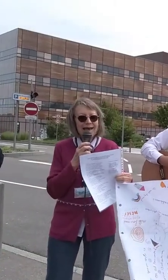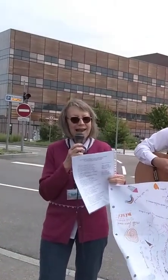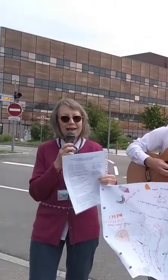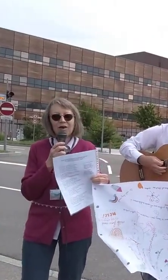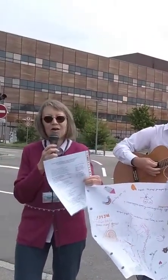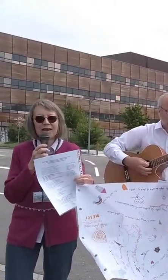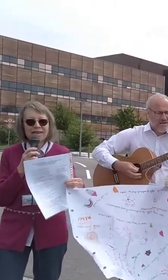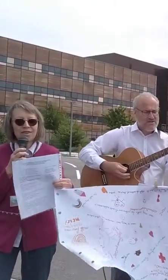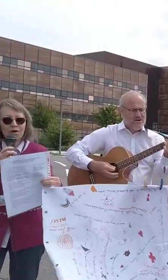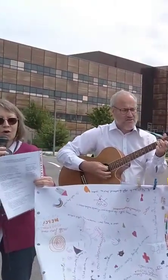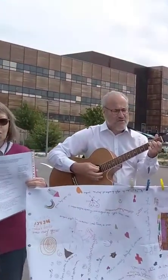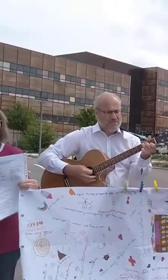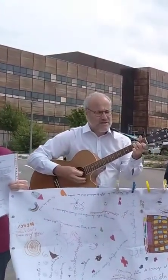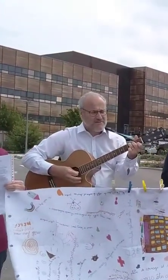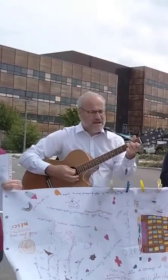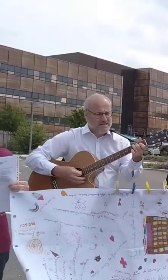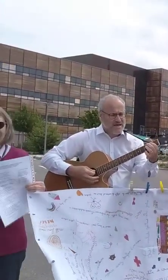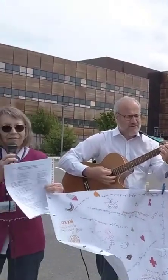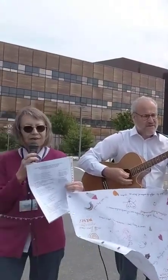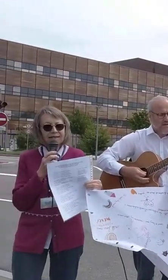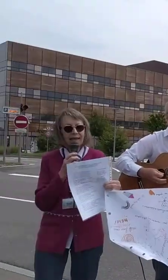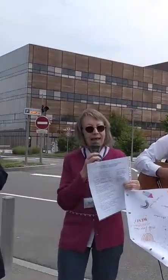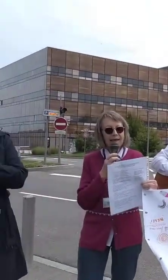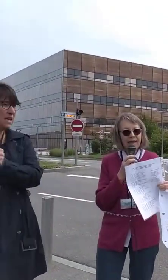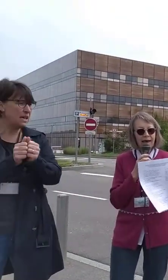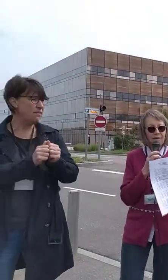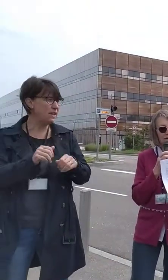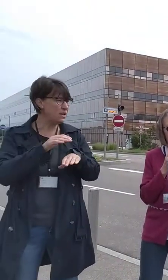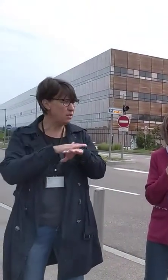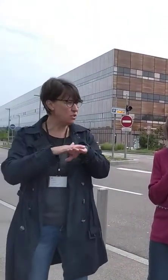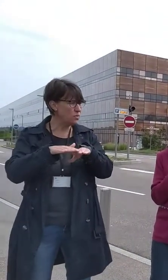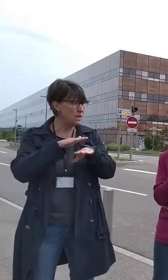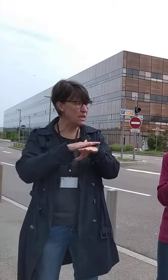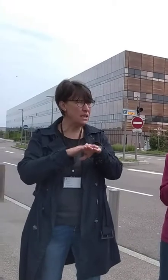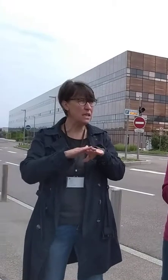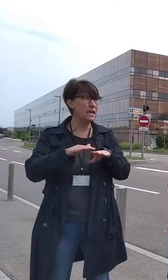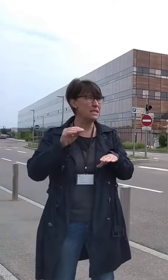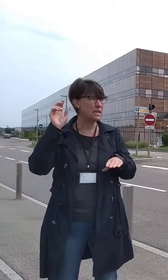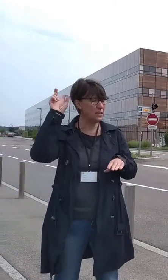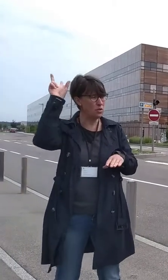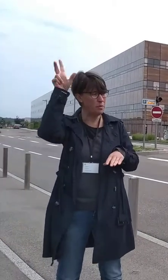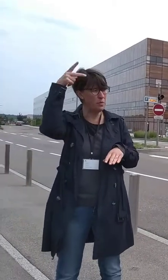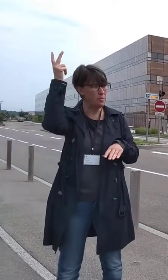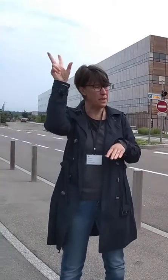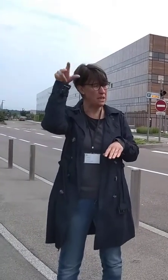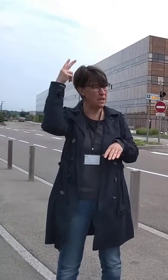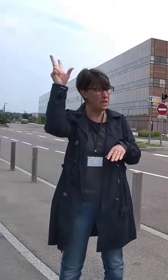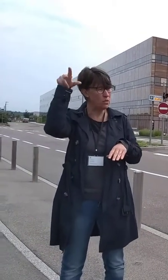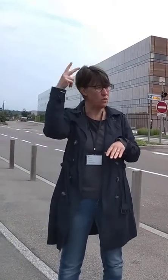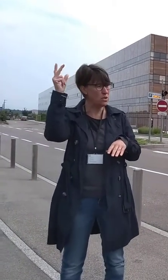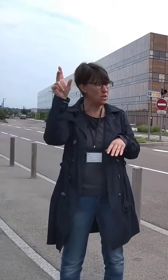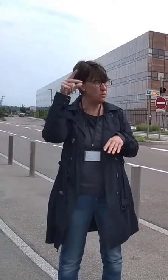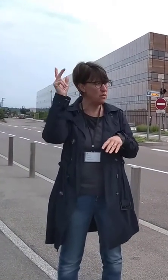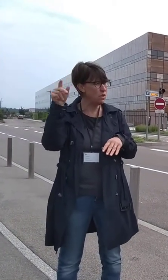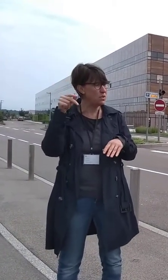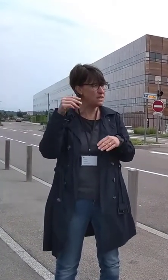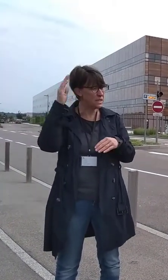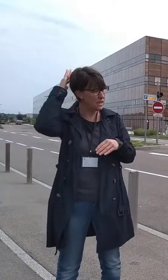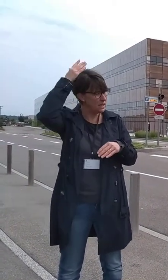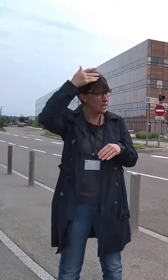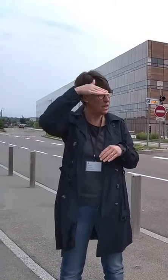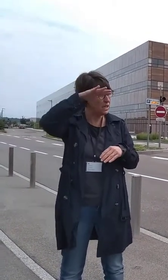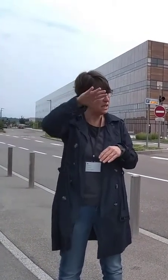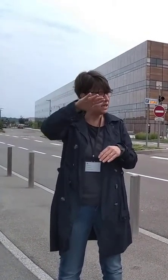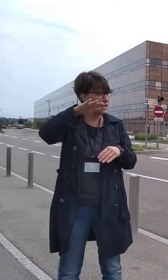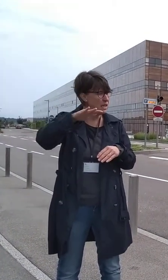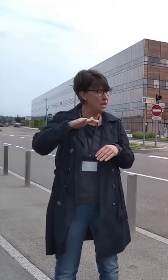adossé à la colline, on y vient très vite et avec grand soin, grâce à nos pompiers, nos